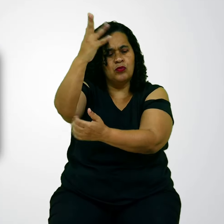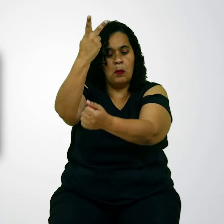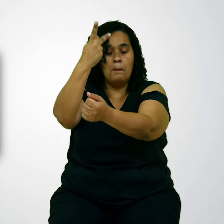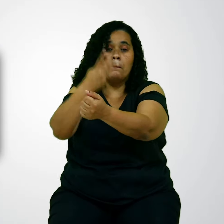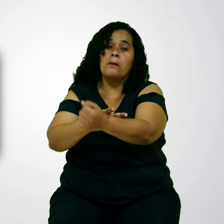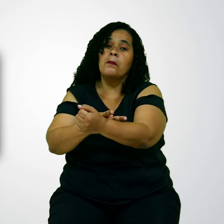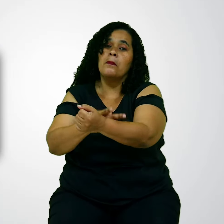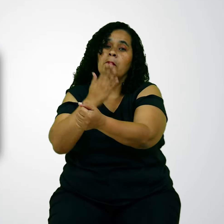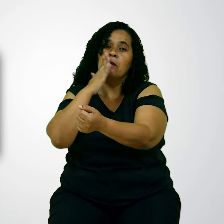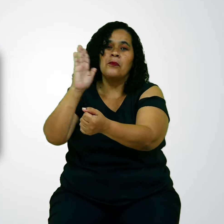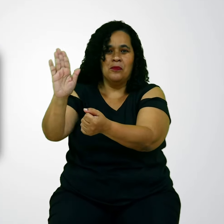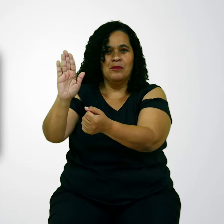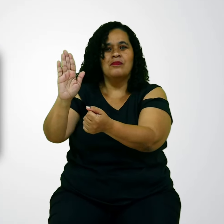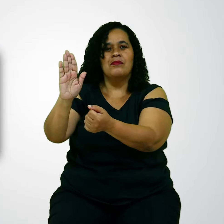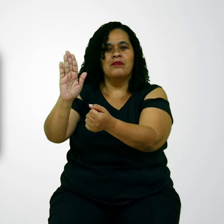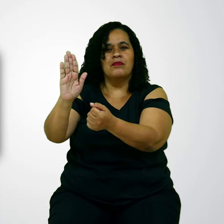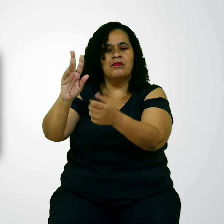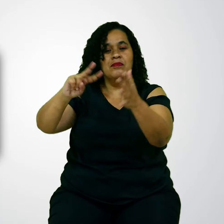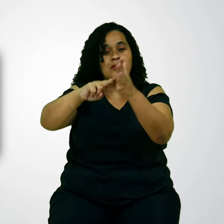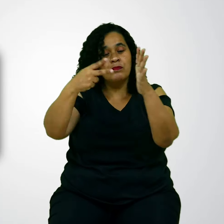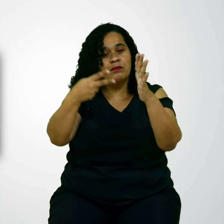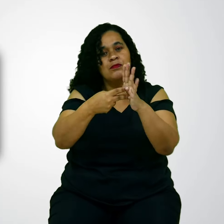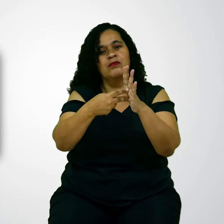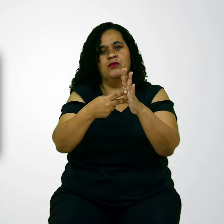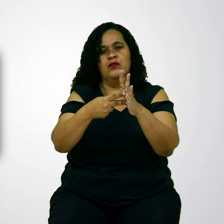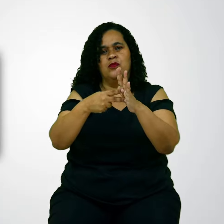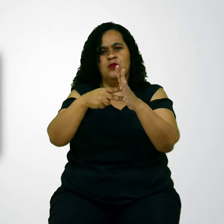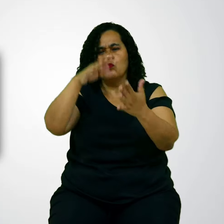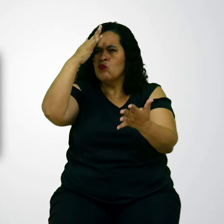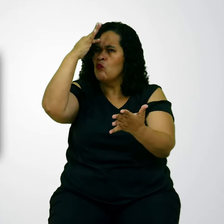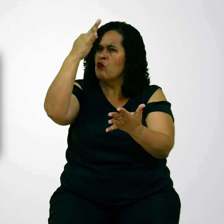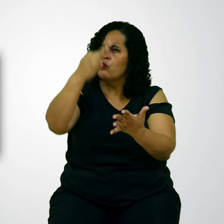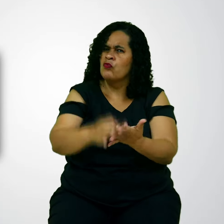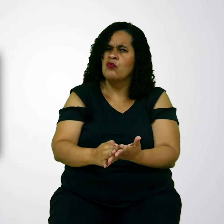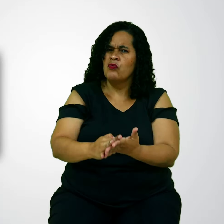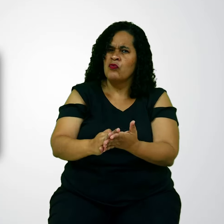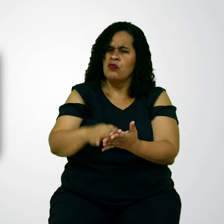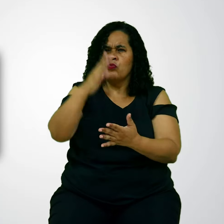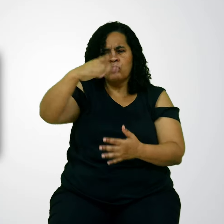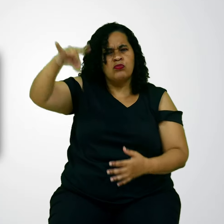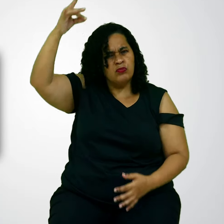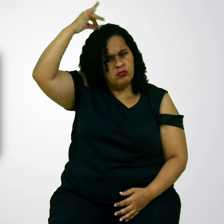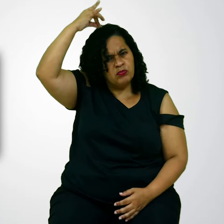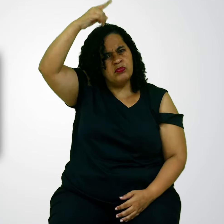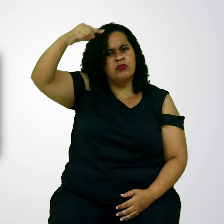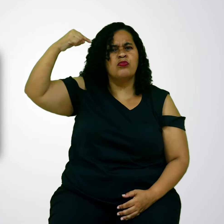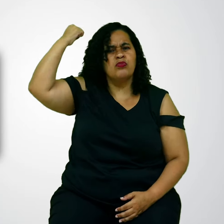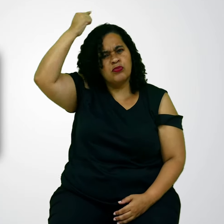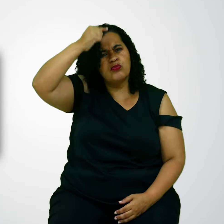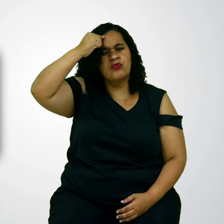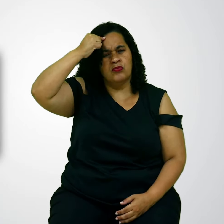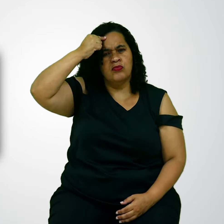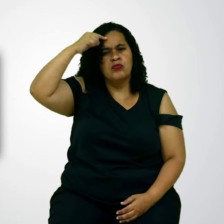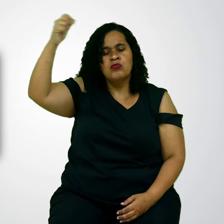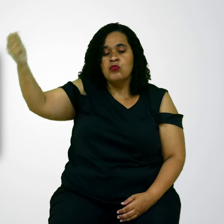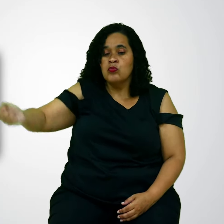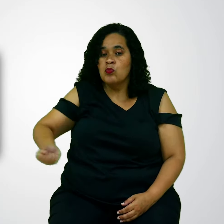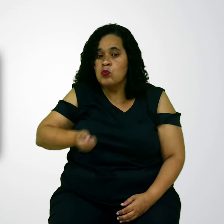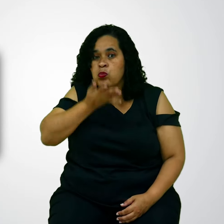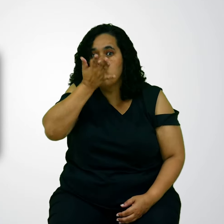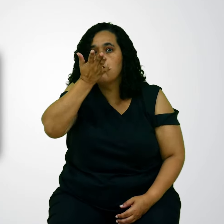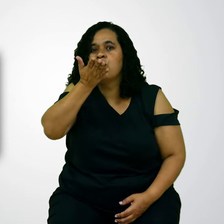Jesus no poder e no fervor do Espírito Santo. A minha grande oração é que o Espírito de Deus sopre poderosamente sobre essa igreja,